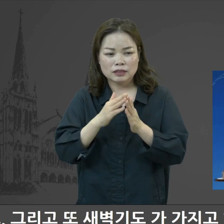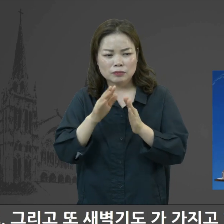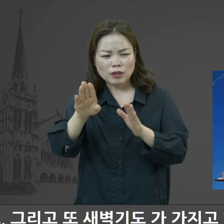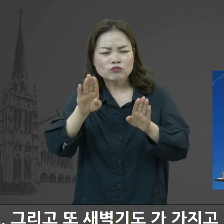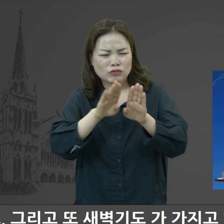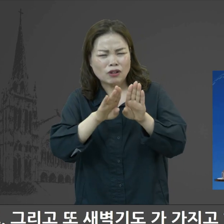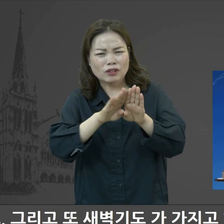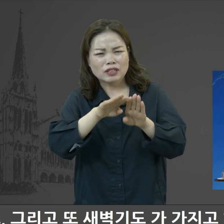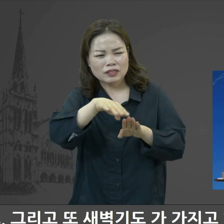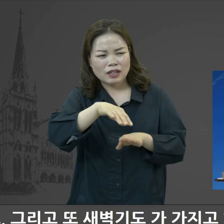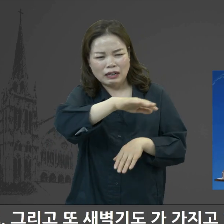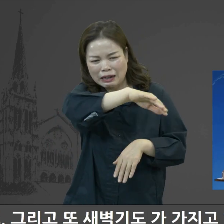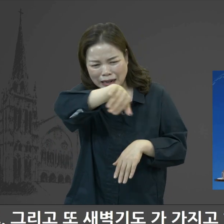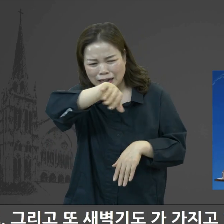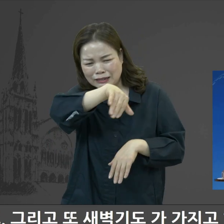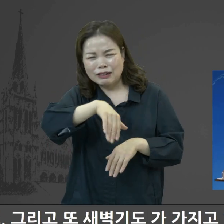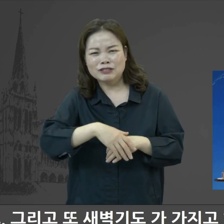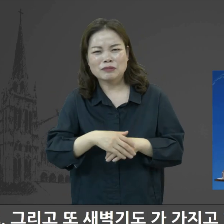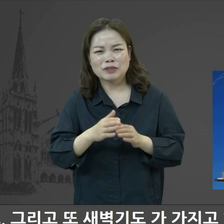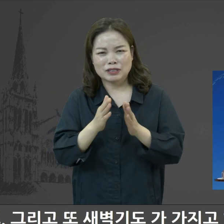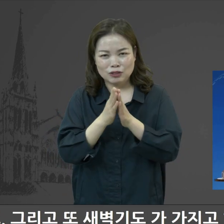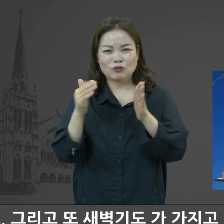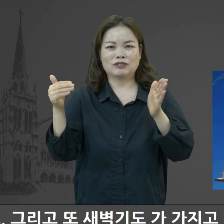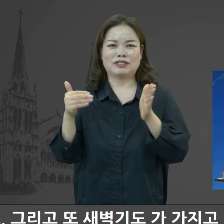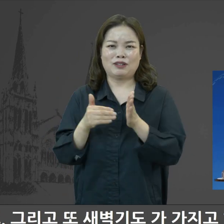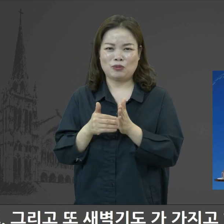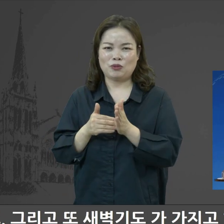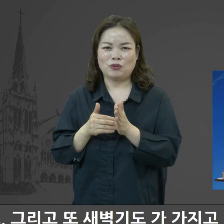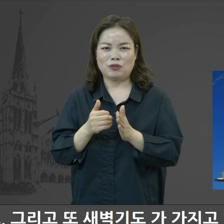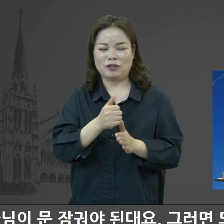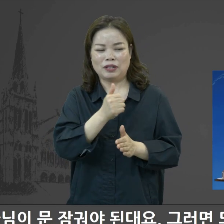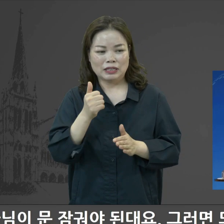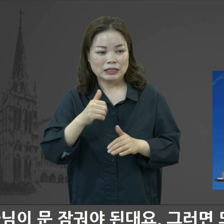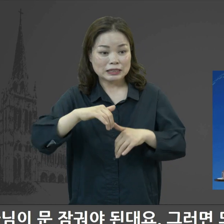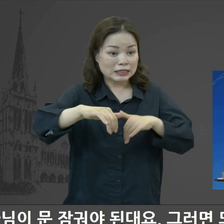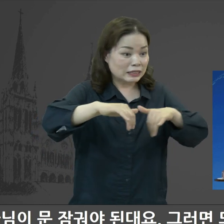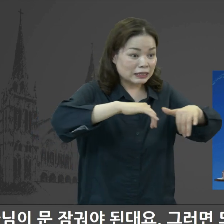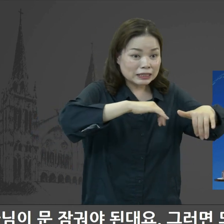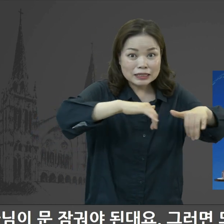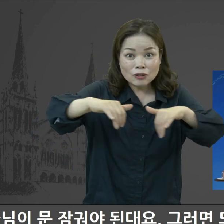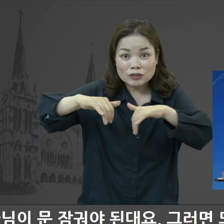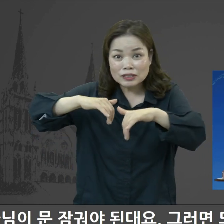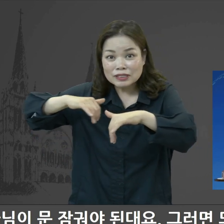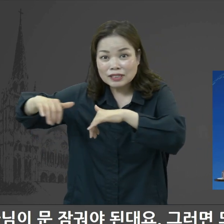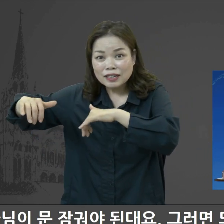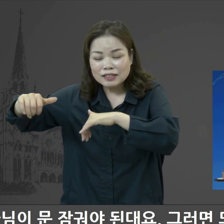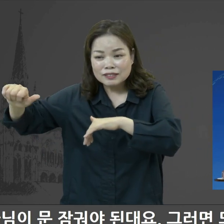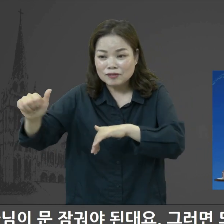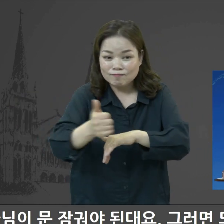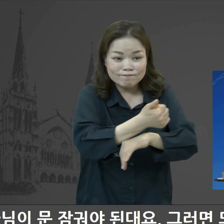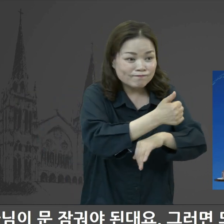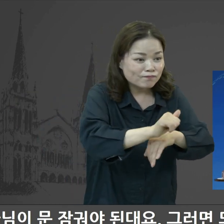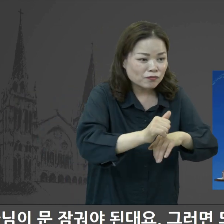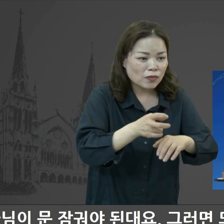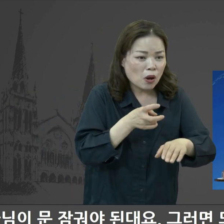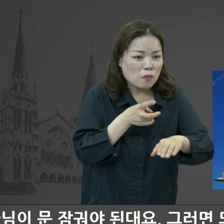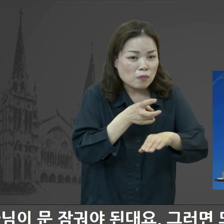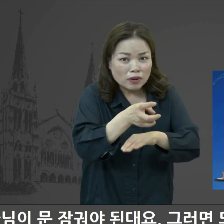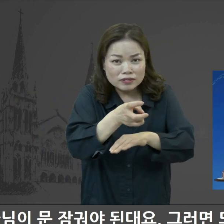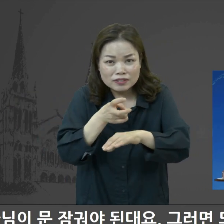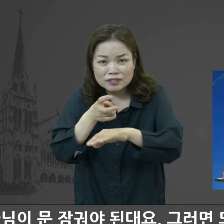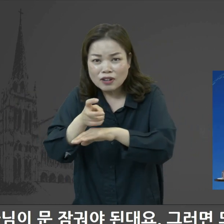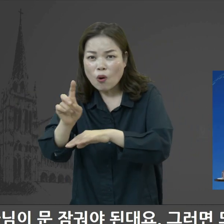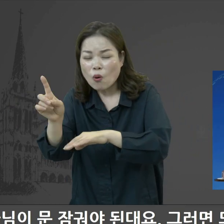잠궈야 된대요. 그러면 그때 나오는 거예요. 근데 막 길거리를 다녀도 뭐 버스를